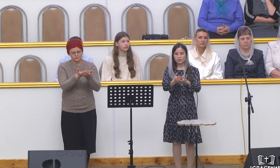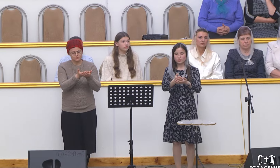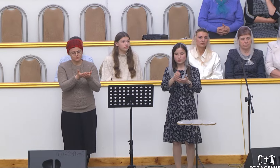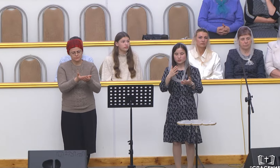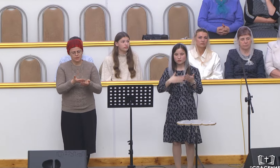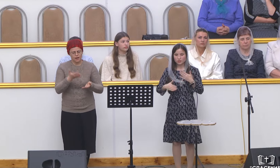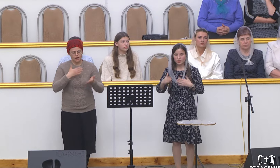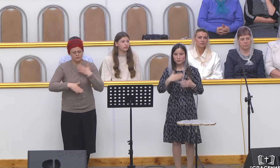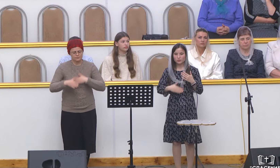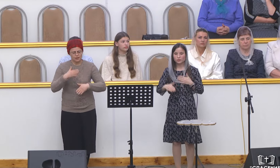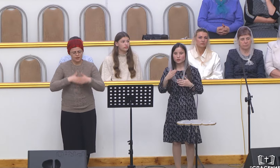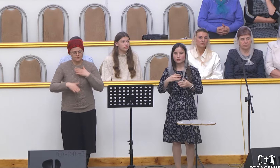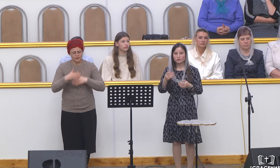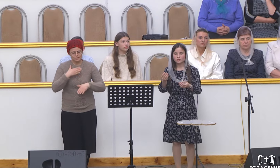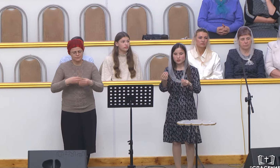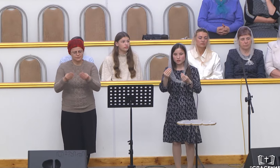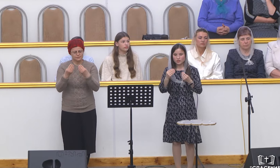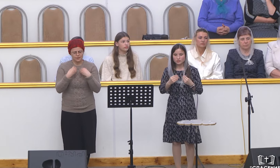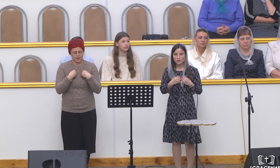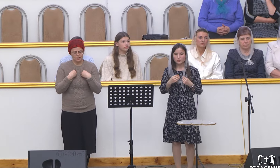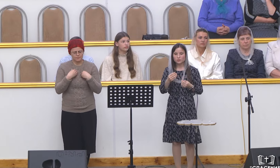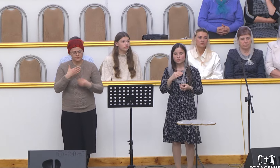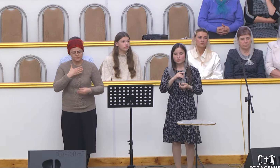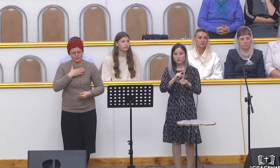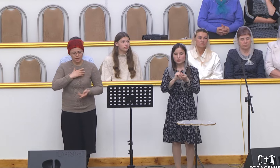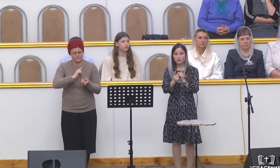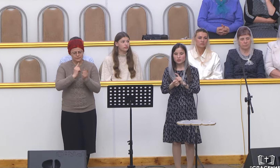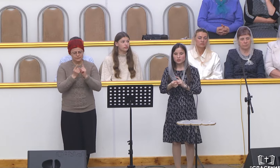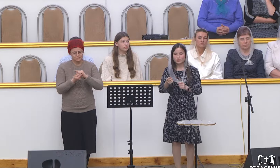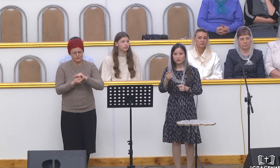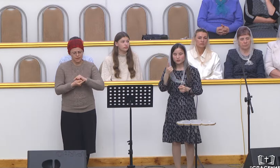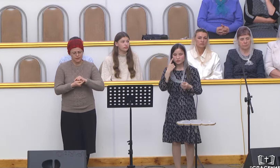радость приносил мне вместо слез.